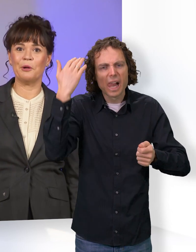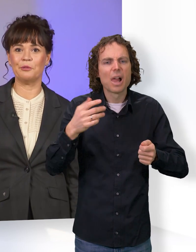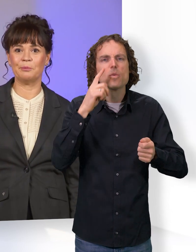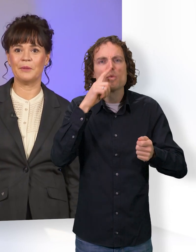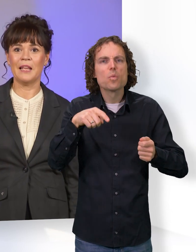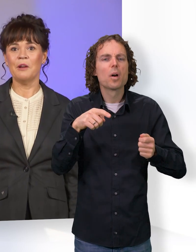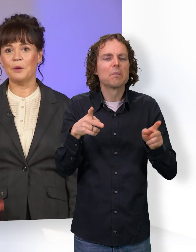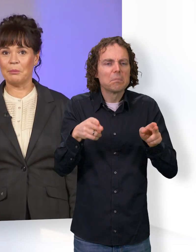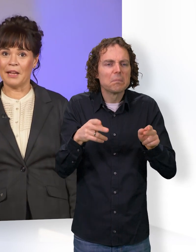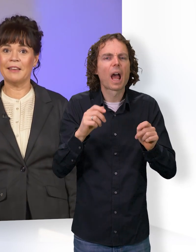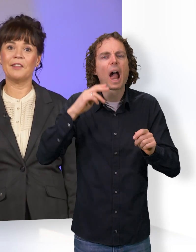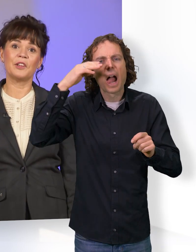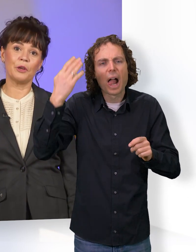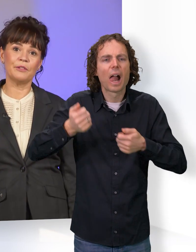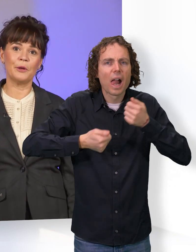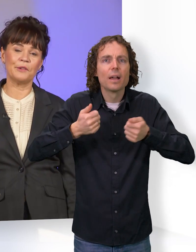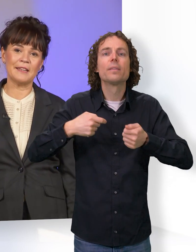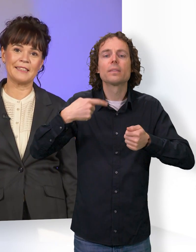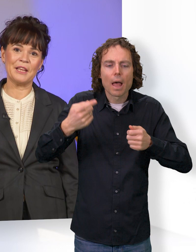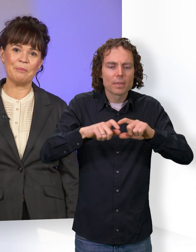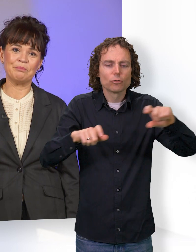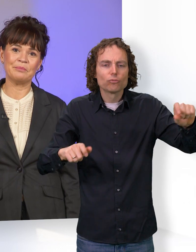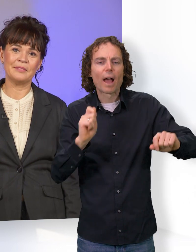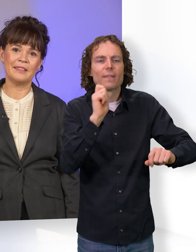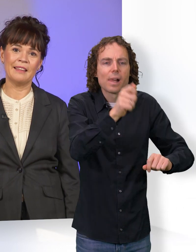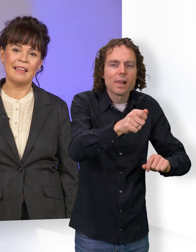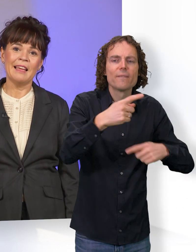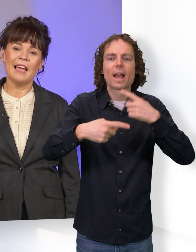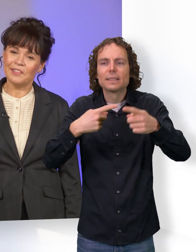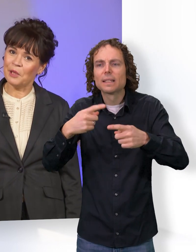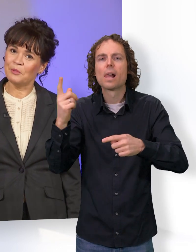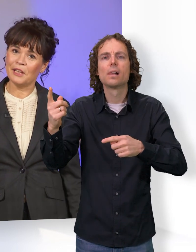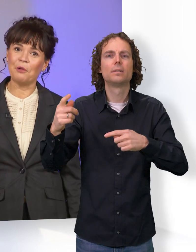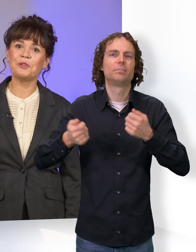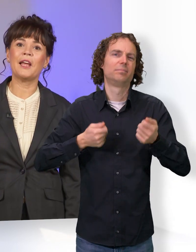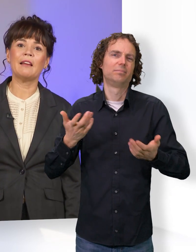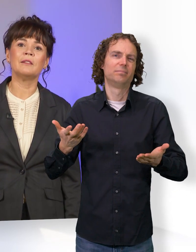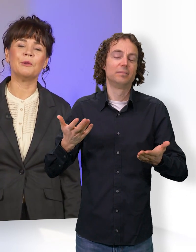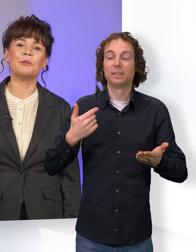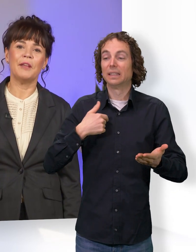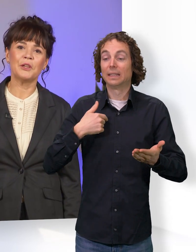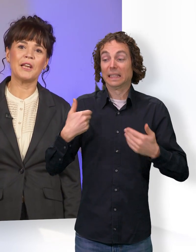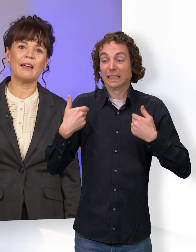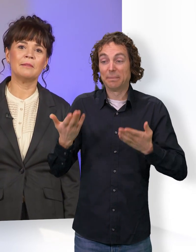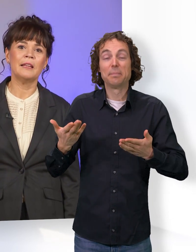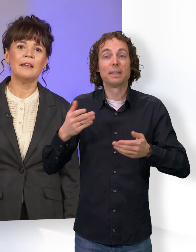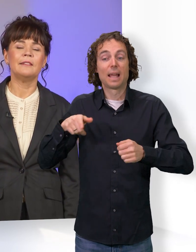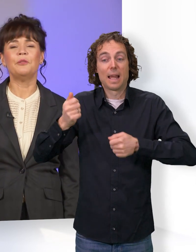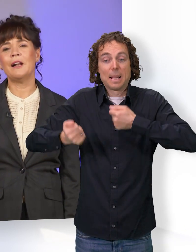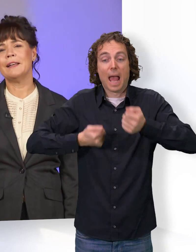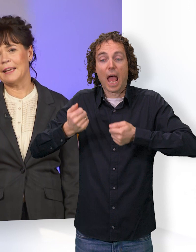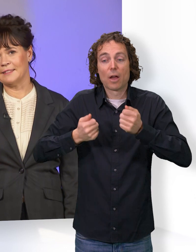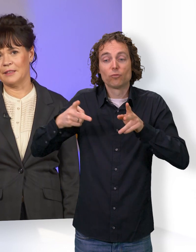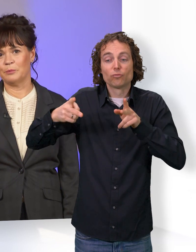Kilometer gelaufen und habe dann erst das Staffelholz weitergegeben. Es gibt Laufstrecken und Wegstrecken,